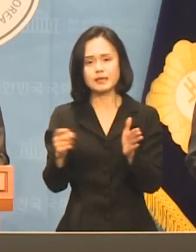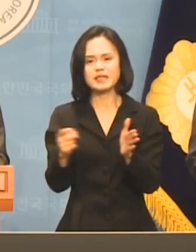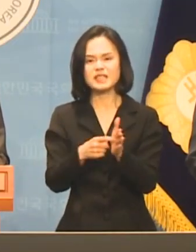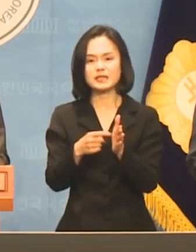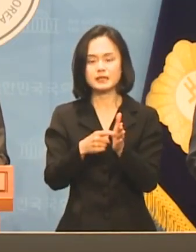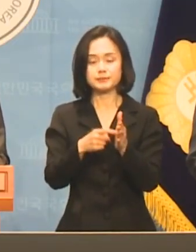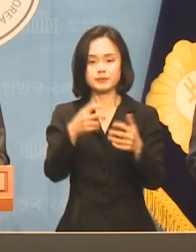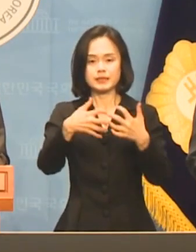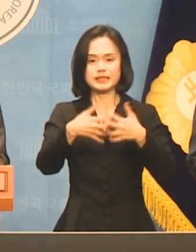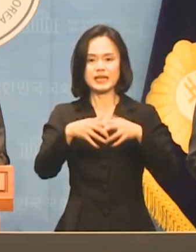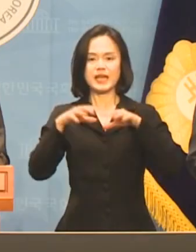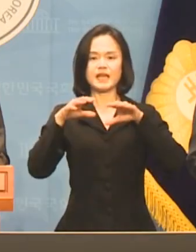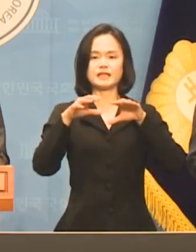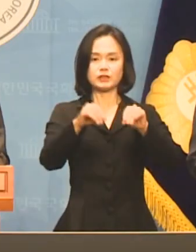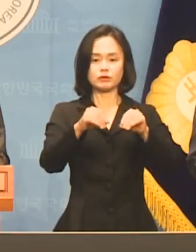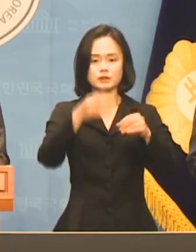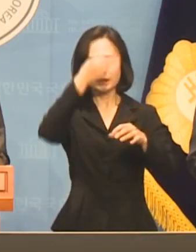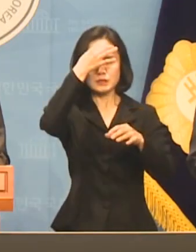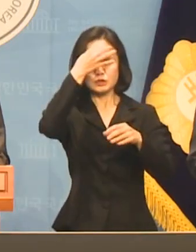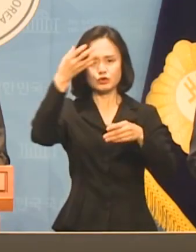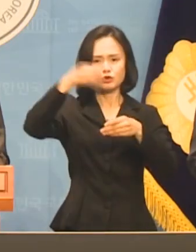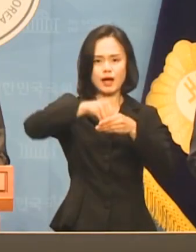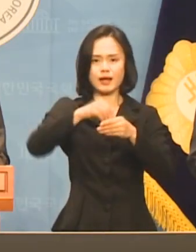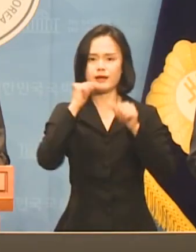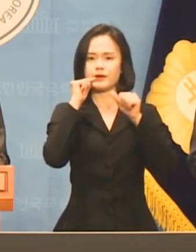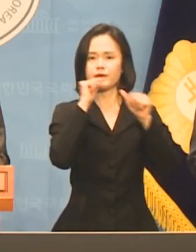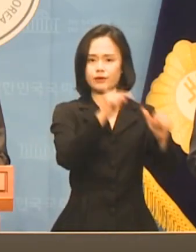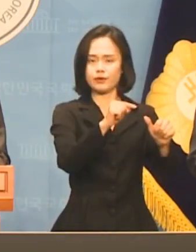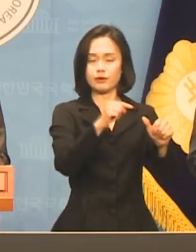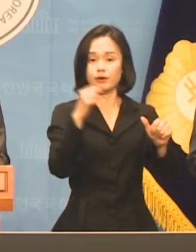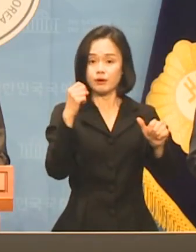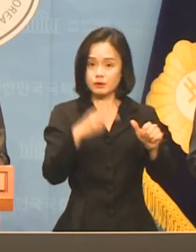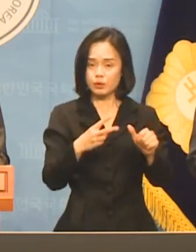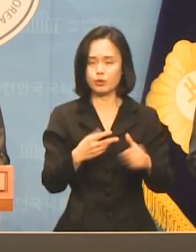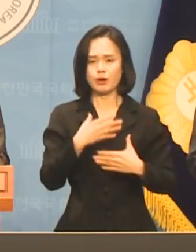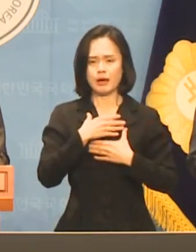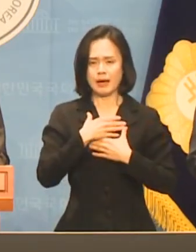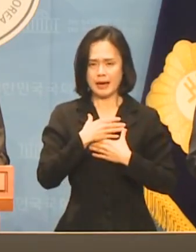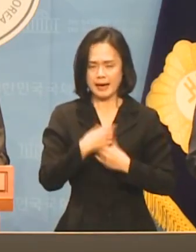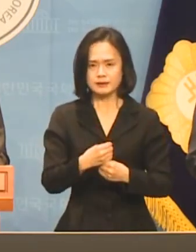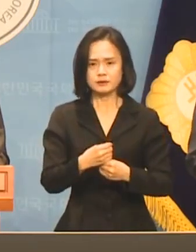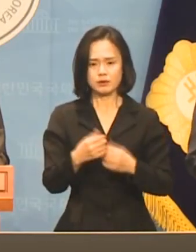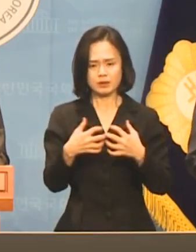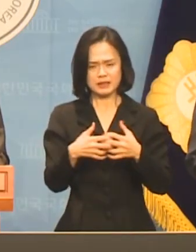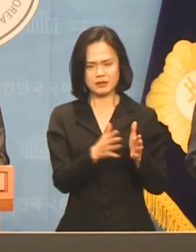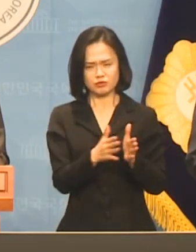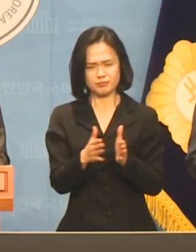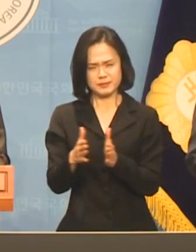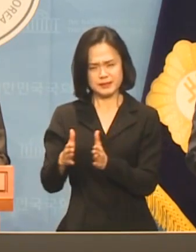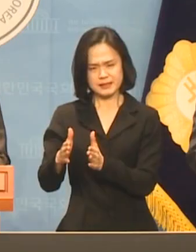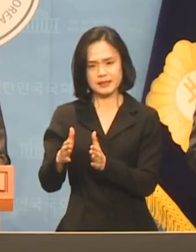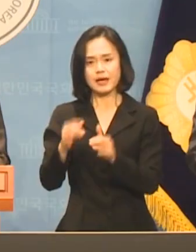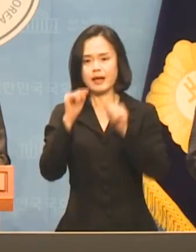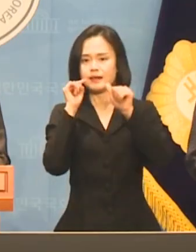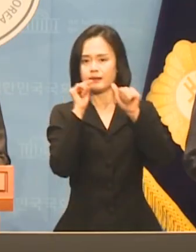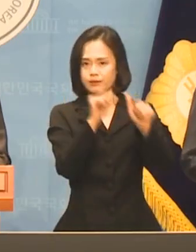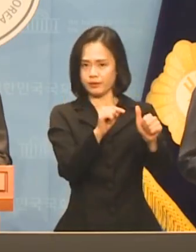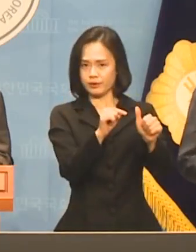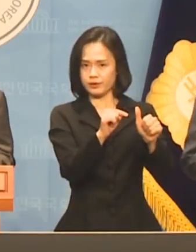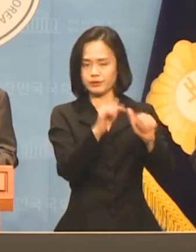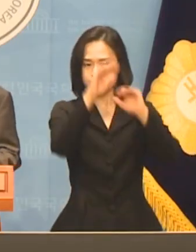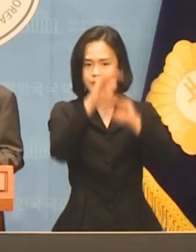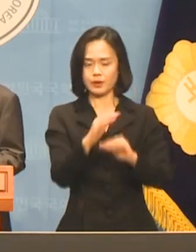운용 시 충분한 안전 공간을 확보할 것 등 유족의 요청을 받아들일 것도 합의 내용에